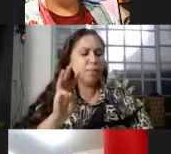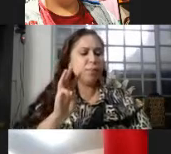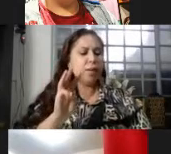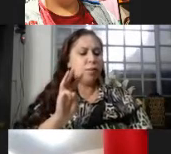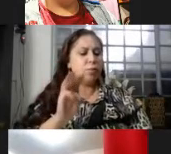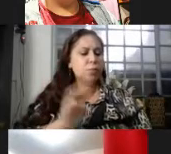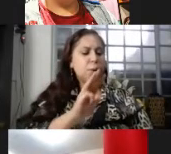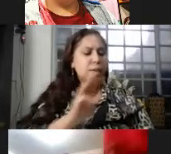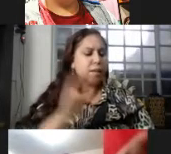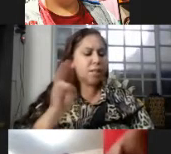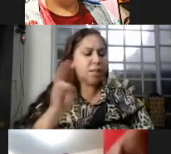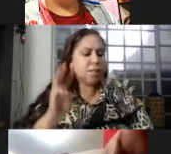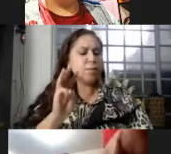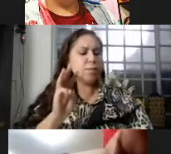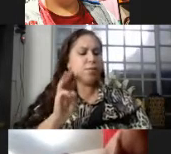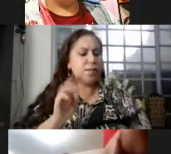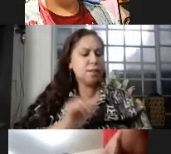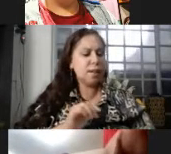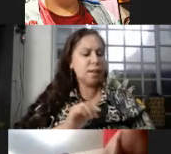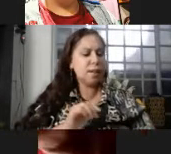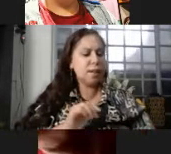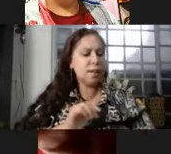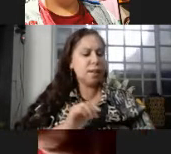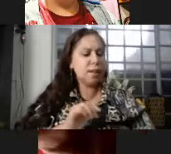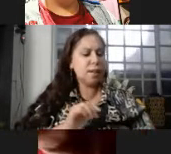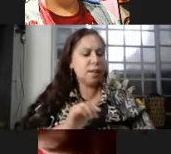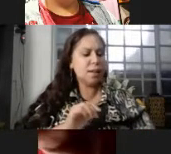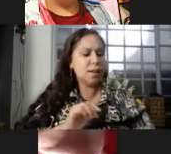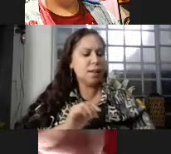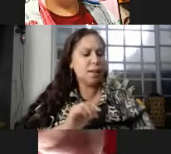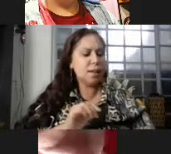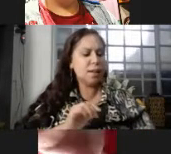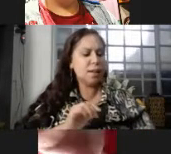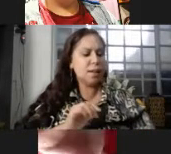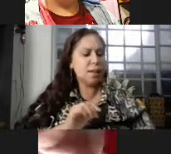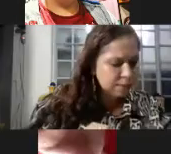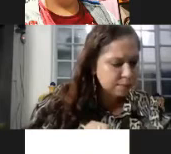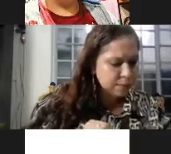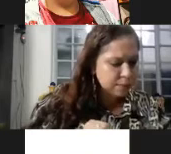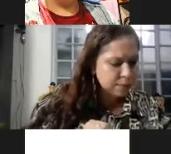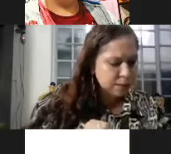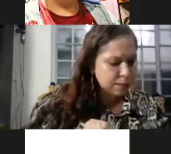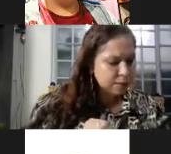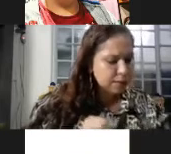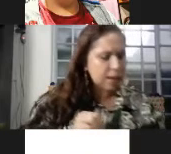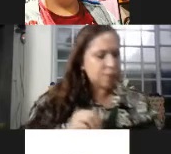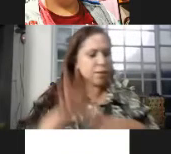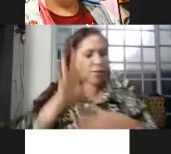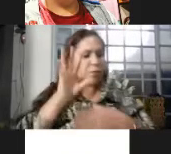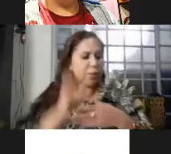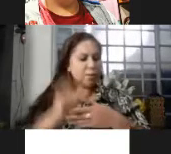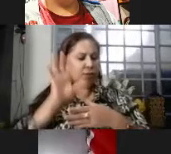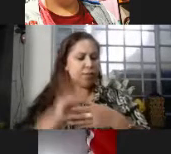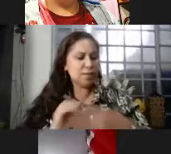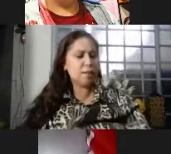link dos portais das universidades, né? Universidade de São Carlos, UFC, vendo que aí vocês